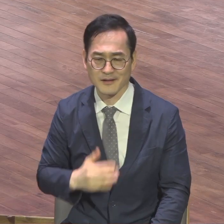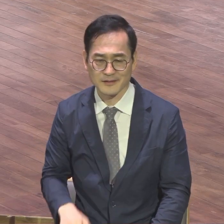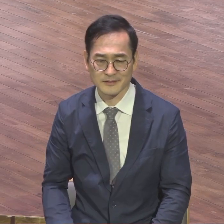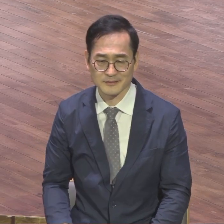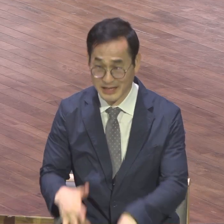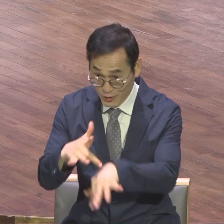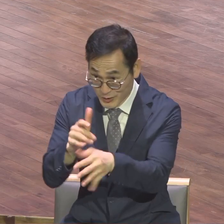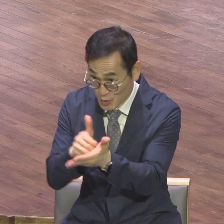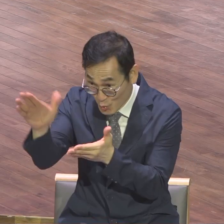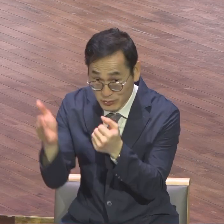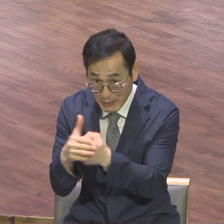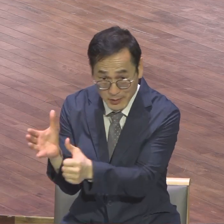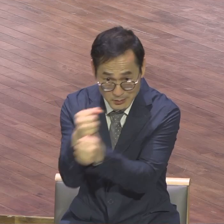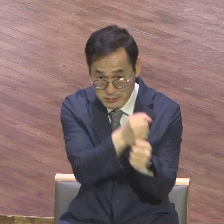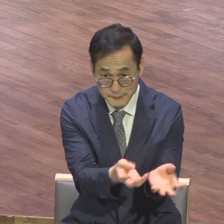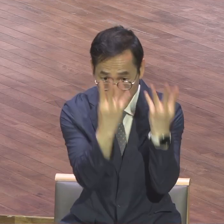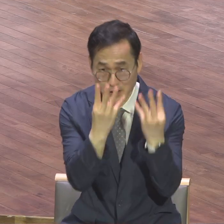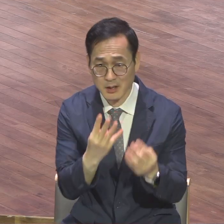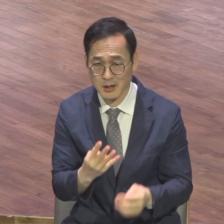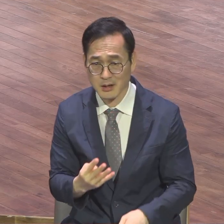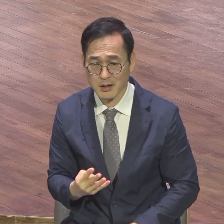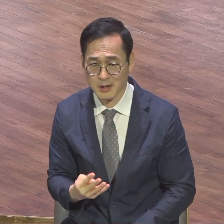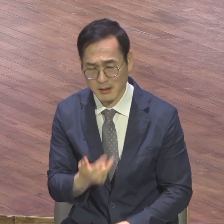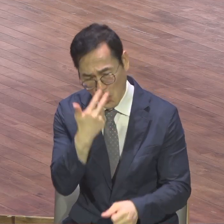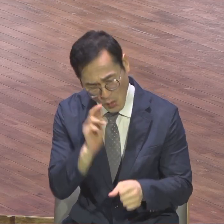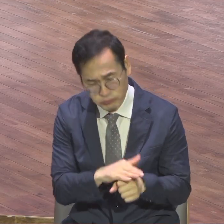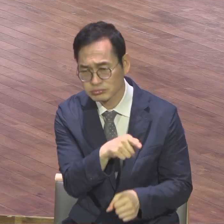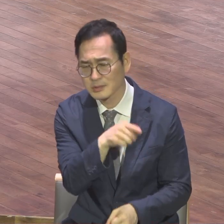귀신 쫓아낸 것 때문에 들어온 거란 말이죠.